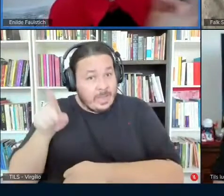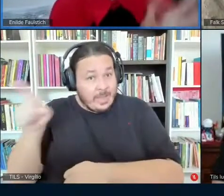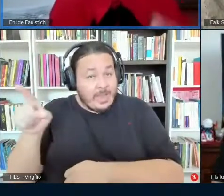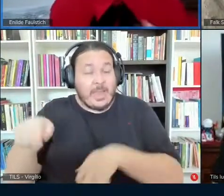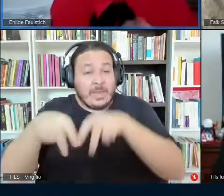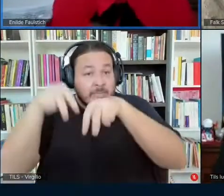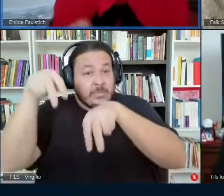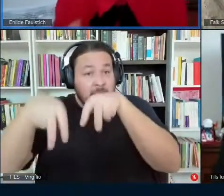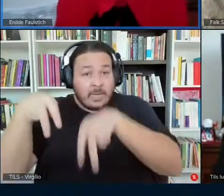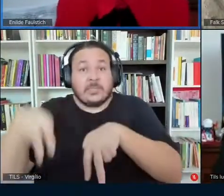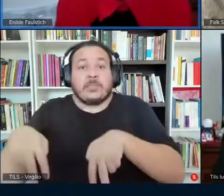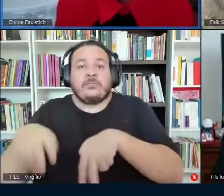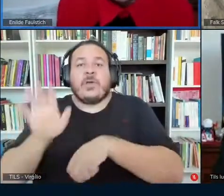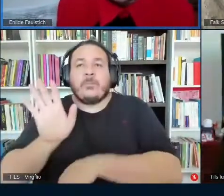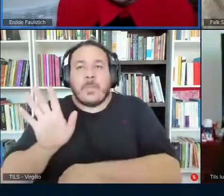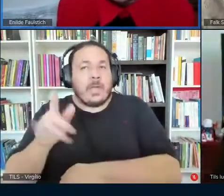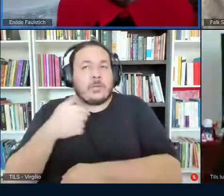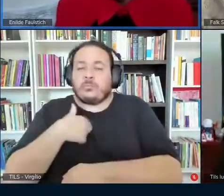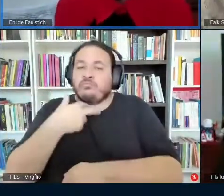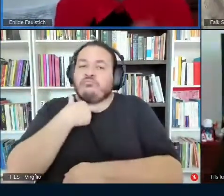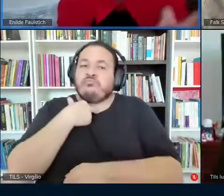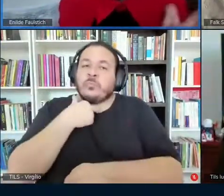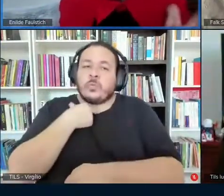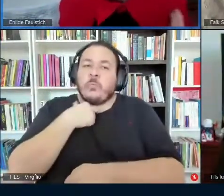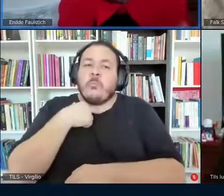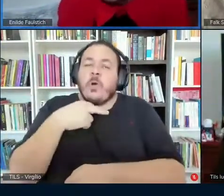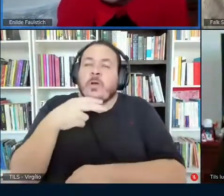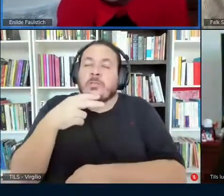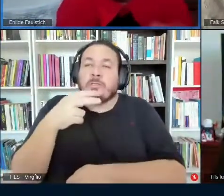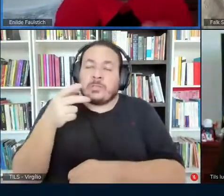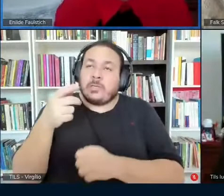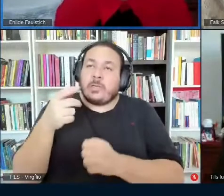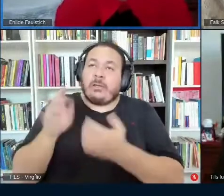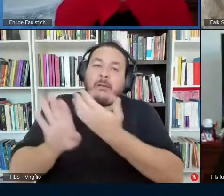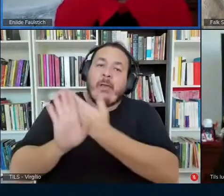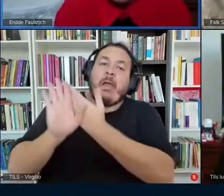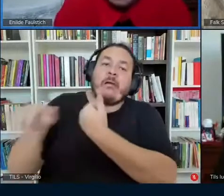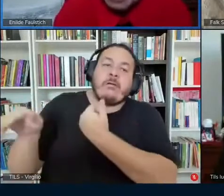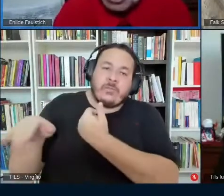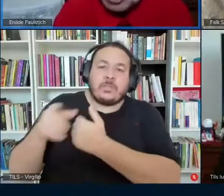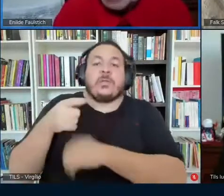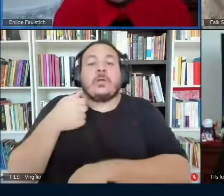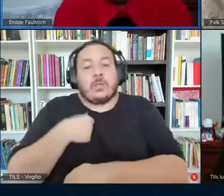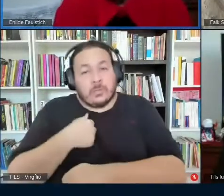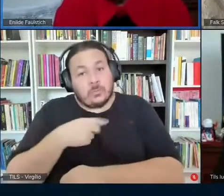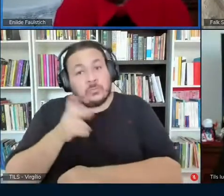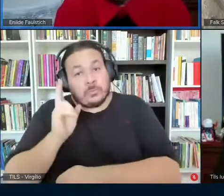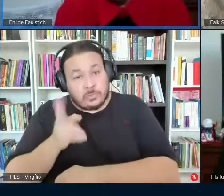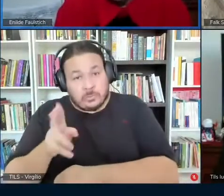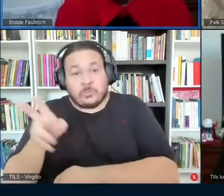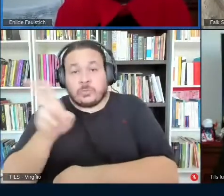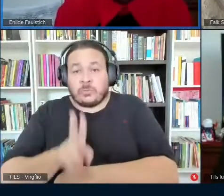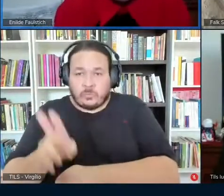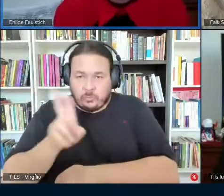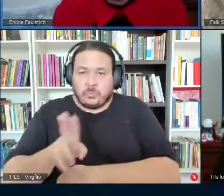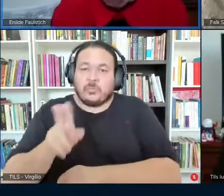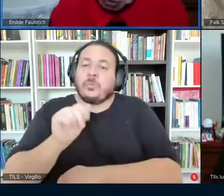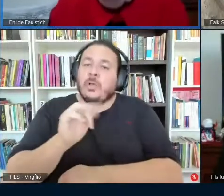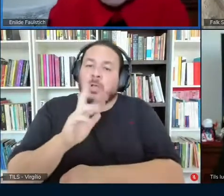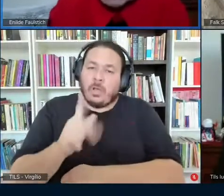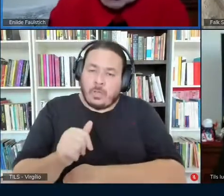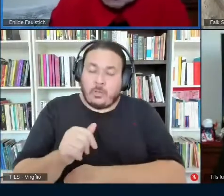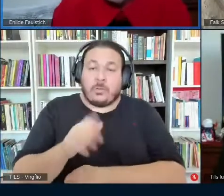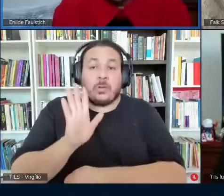Então, é porque a gente não pode se afastar disso aí. Então, eu gostei muito, então eu sempre uso nas minhas aulas. Então,